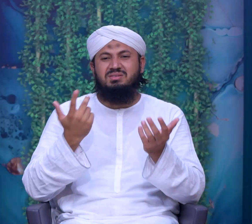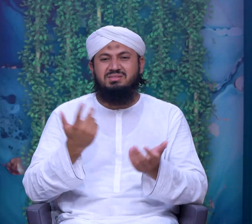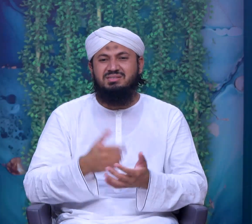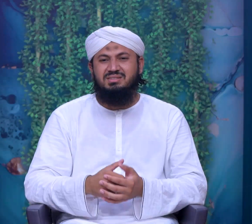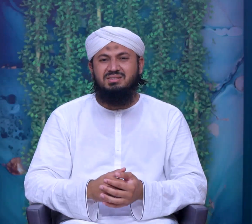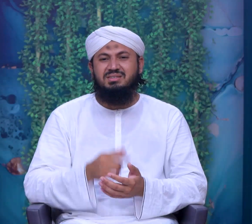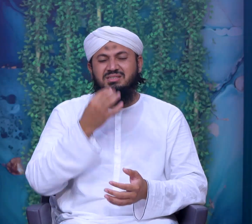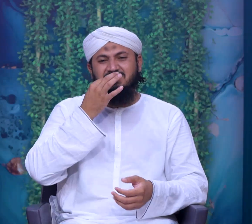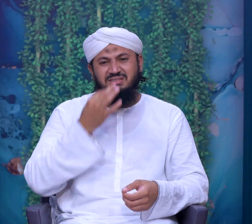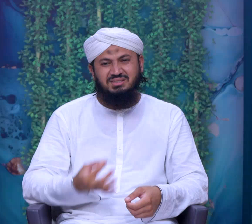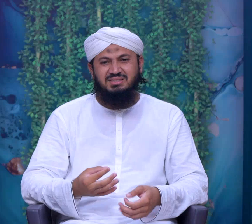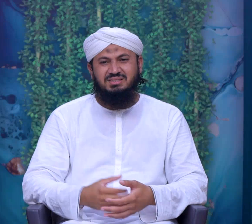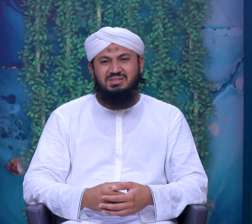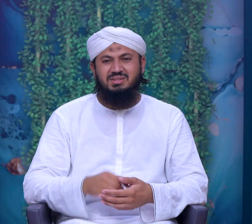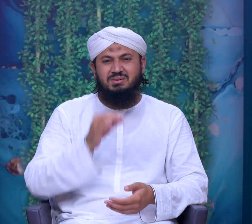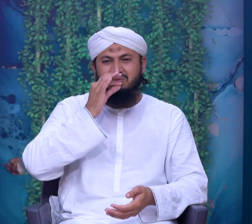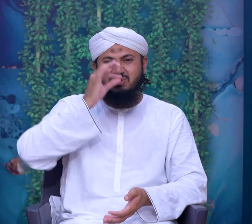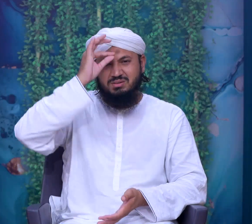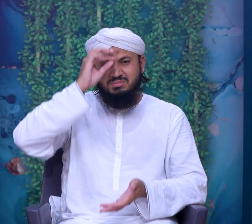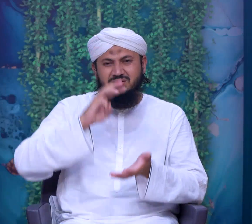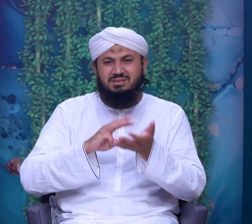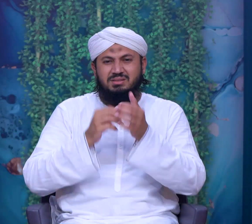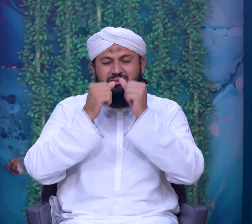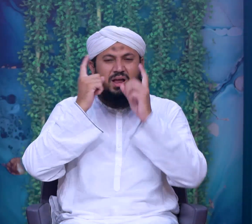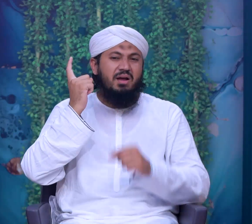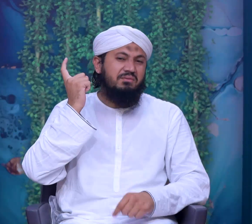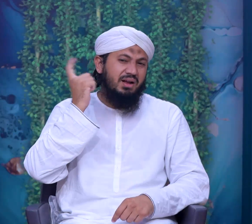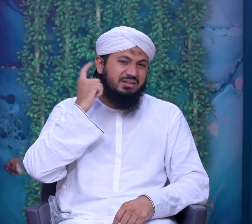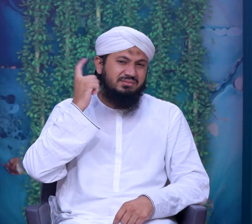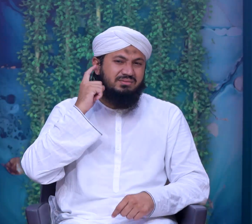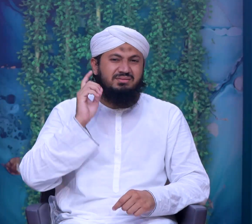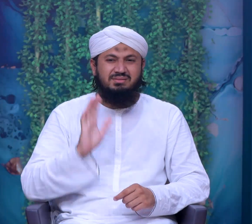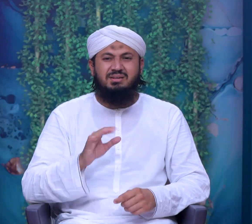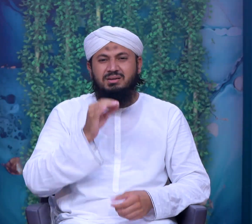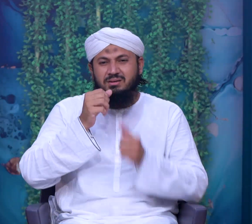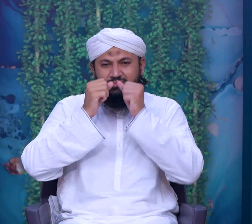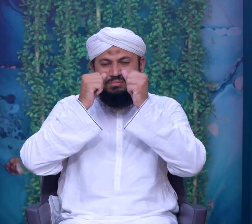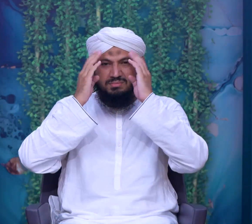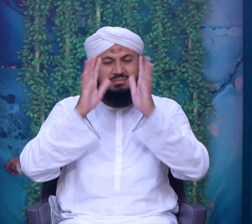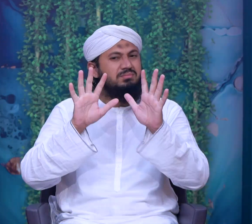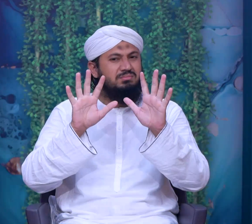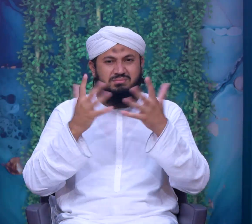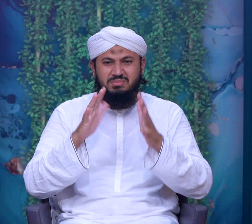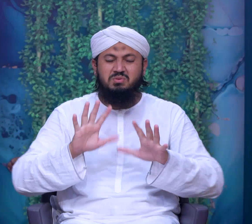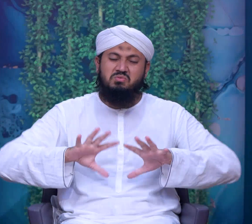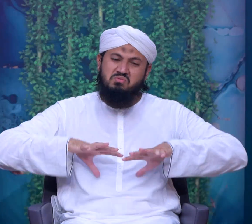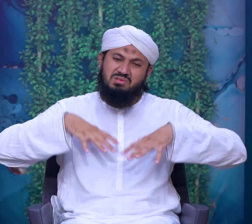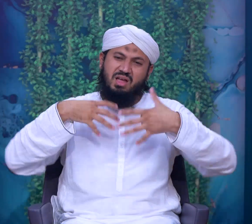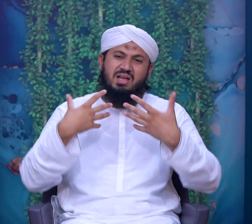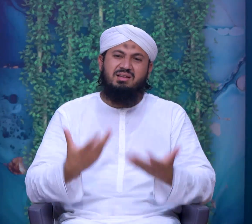بخیل کون؟ ارشاد فرمایا، جس نے میرا نام سنا اور مجھ پر درود پاک نہ پڑھا۔ علماء کرام فرماتے ہیں، ہر مسلمان پر عمر بھر